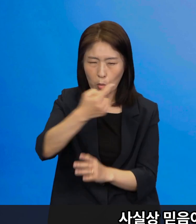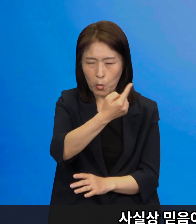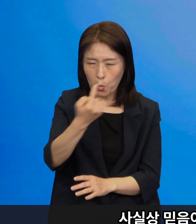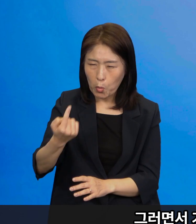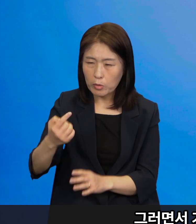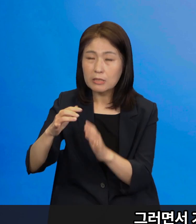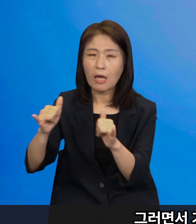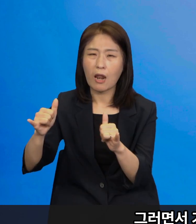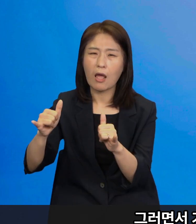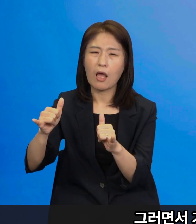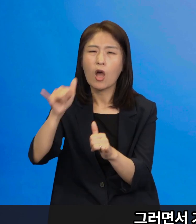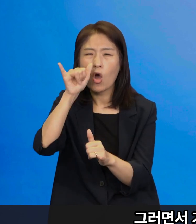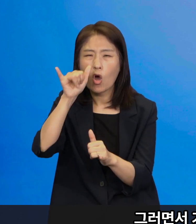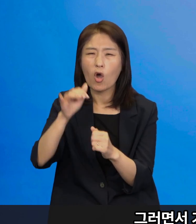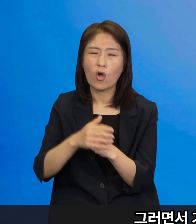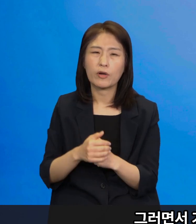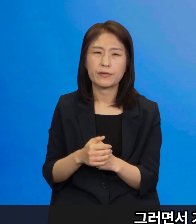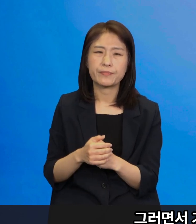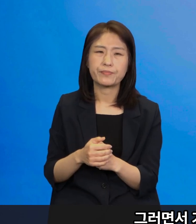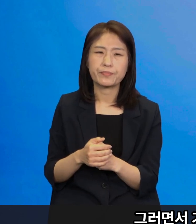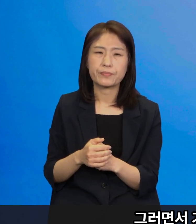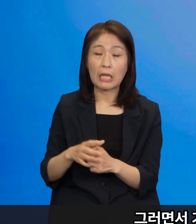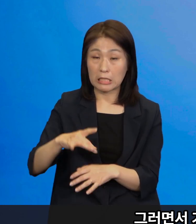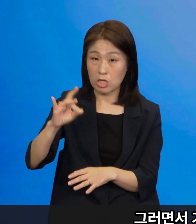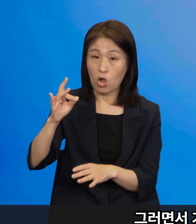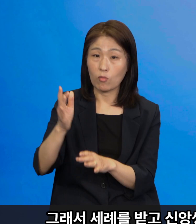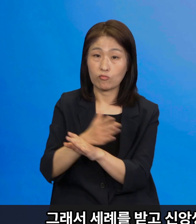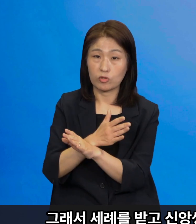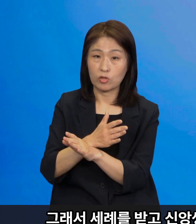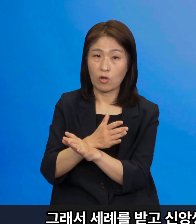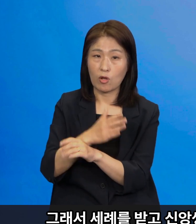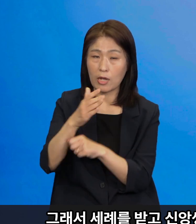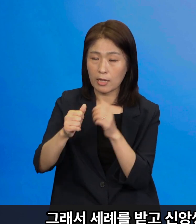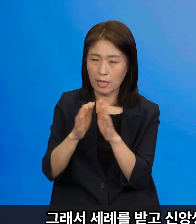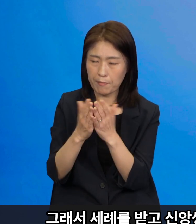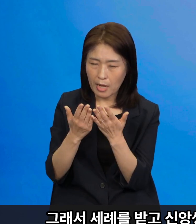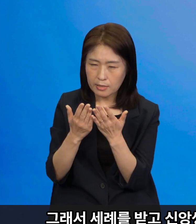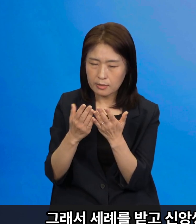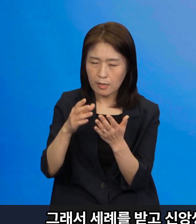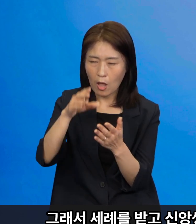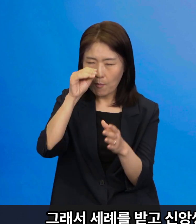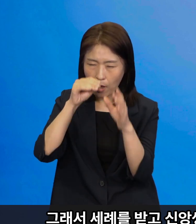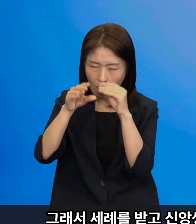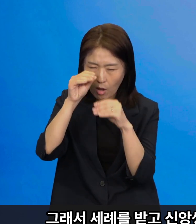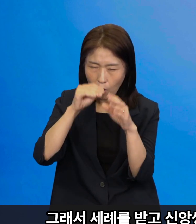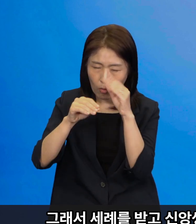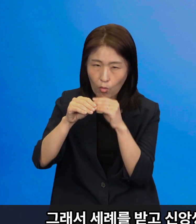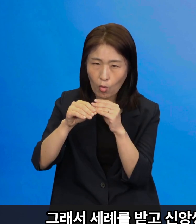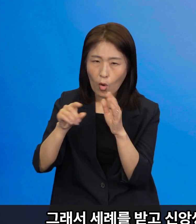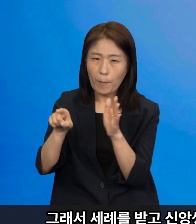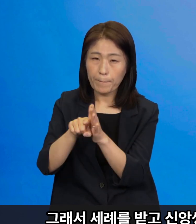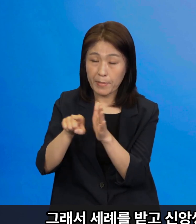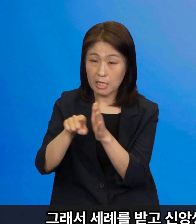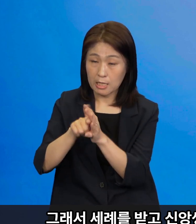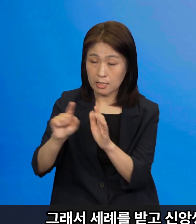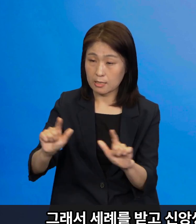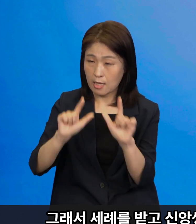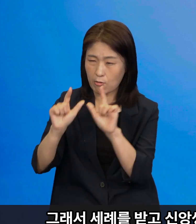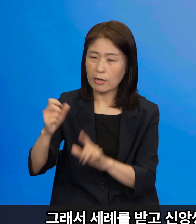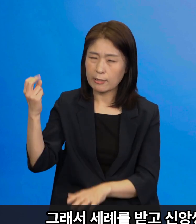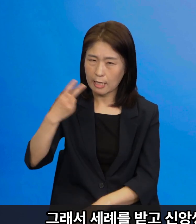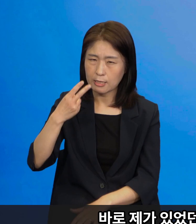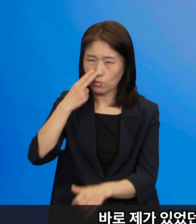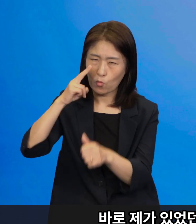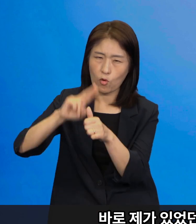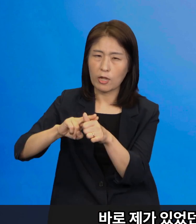알았습니다. 그러면서 기초부터 말씀을 배우고, 그래서 세례를 받고 신앙생활을 다시 시작하신 분들이